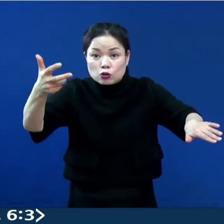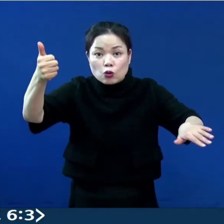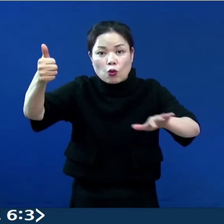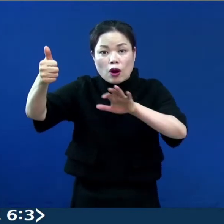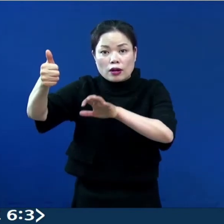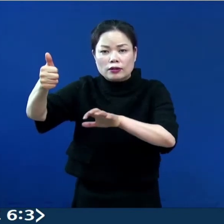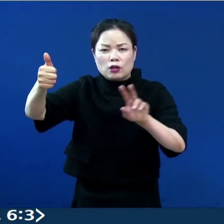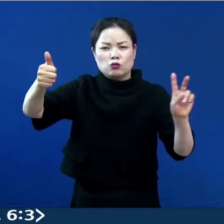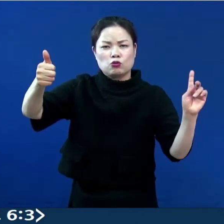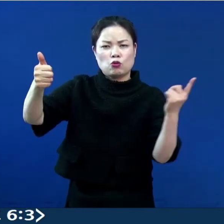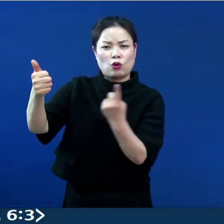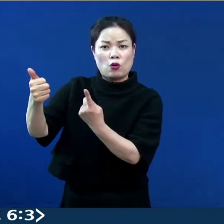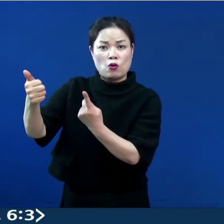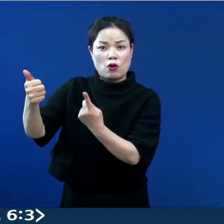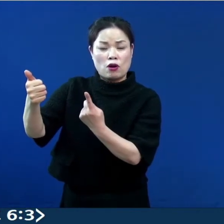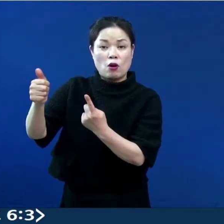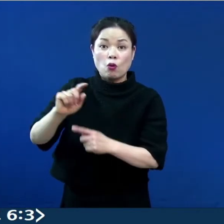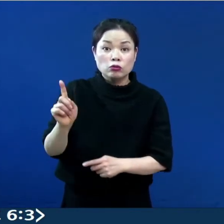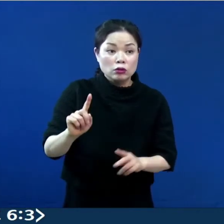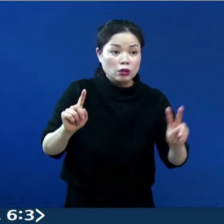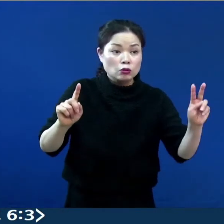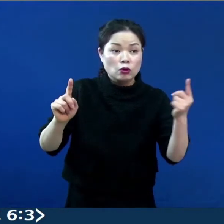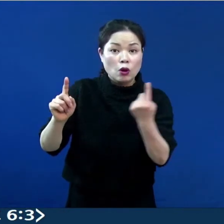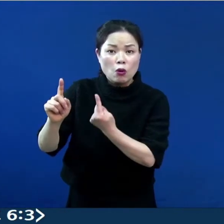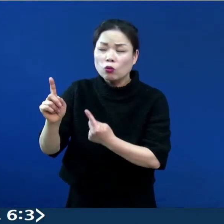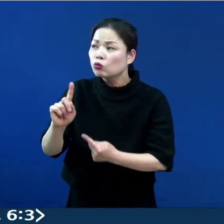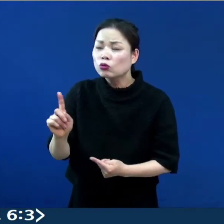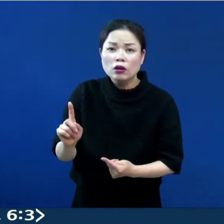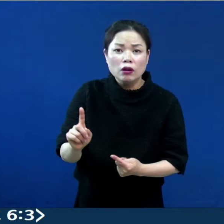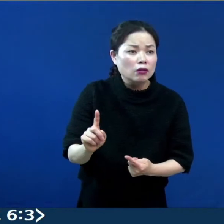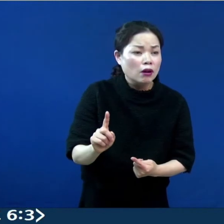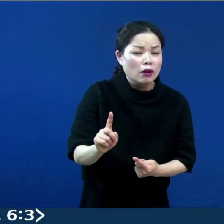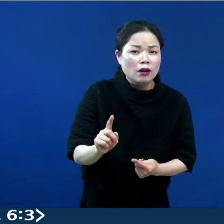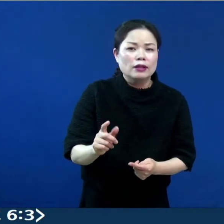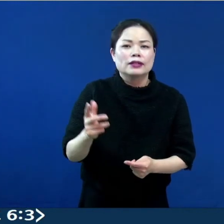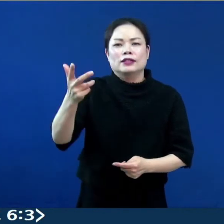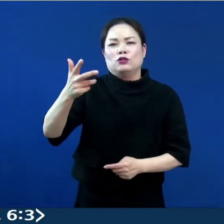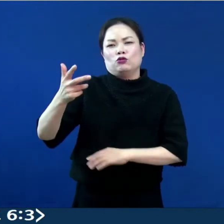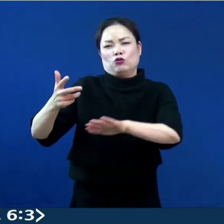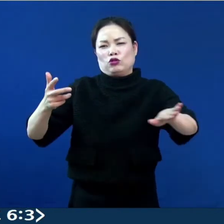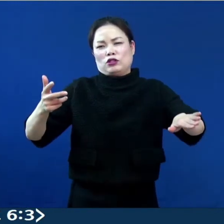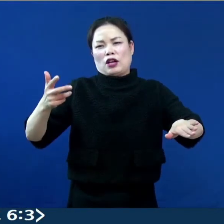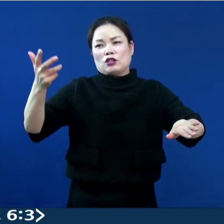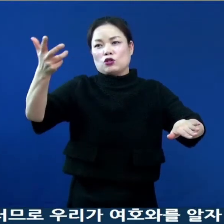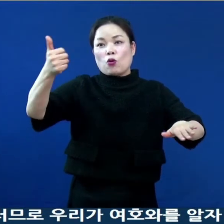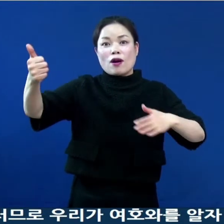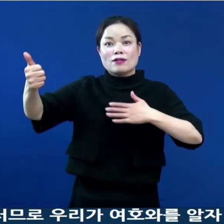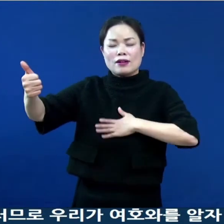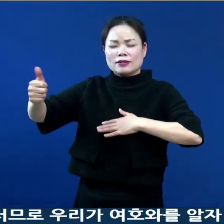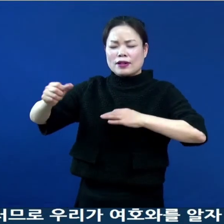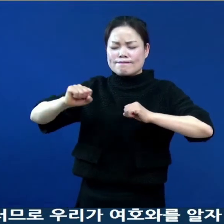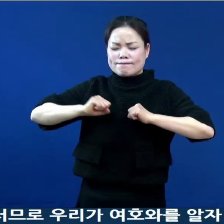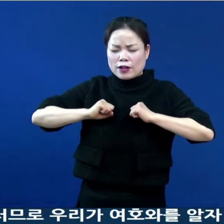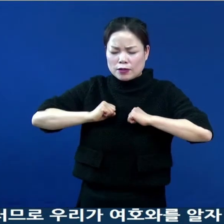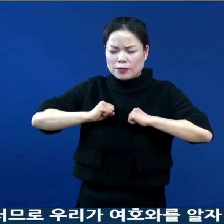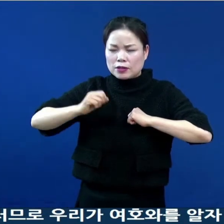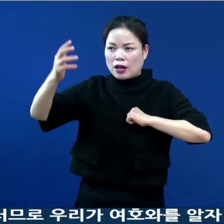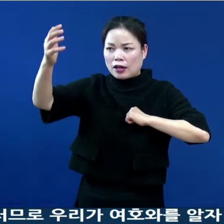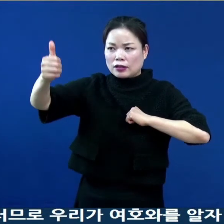여호와께로 돌아가자. 어떻게 돌아갈래? 우리가 여호와를 알자. 힘써